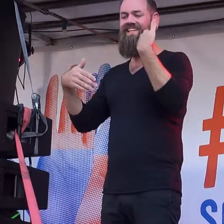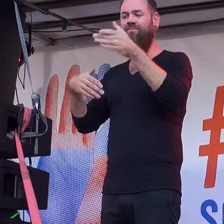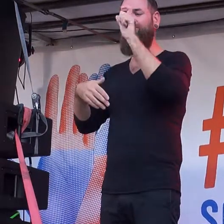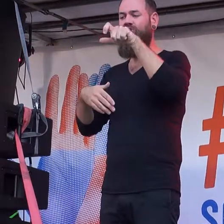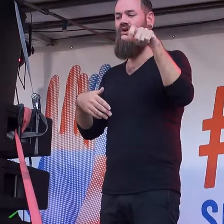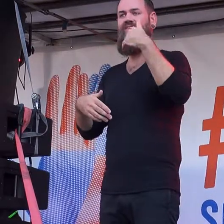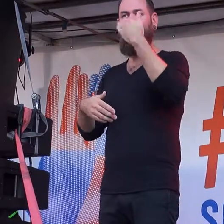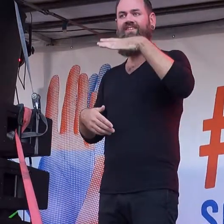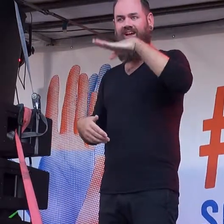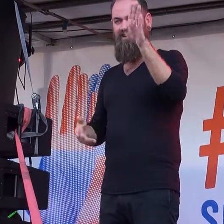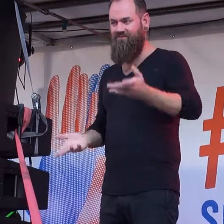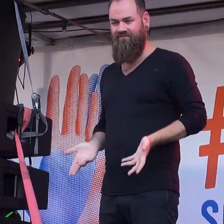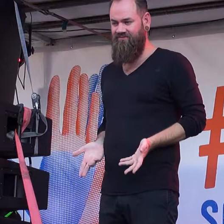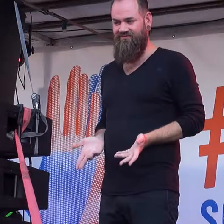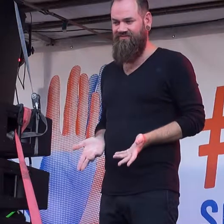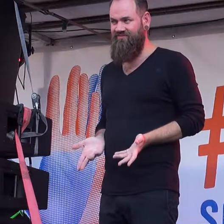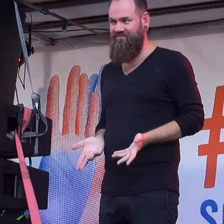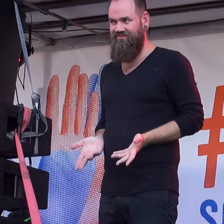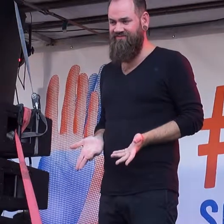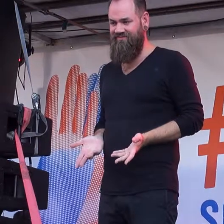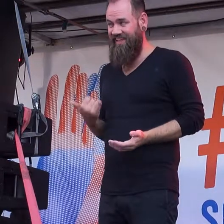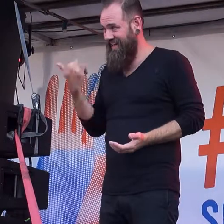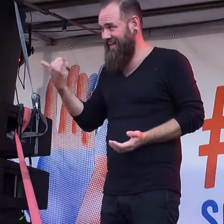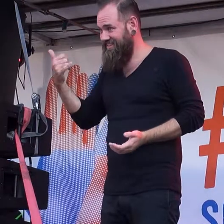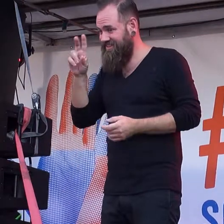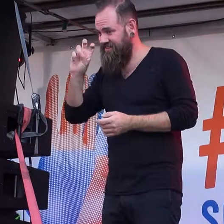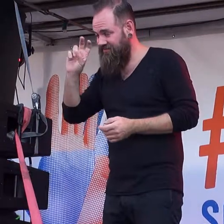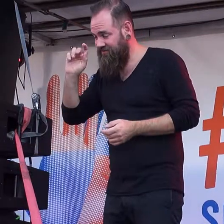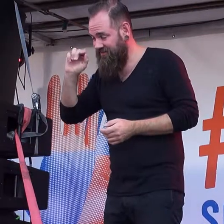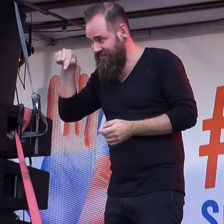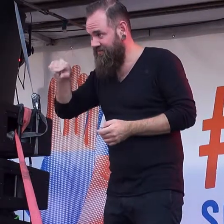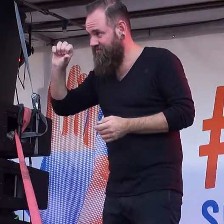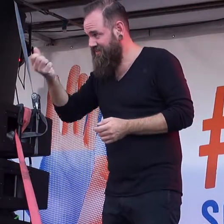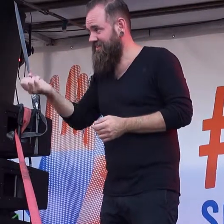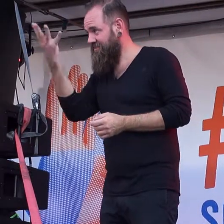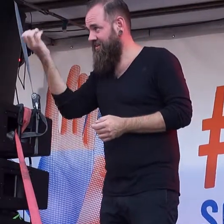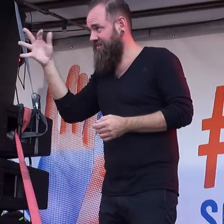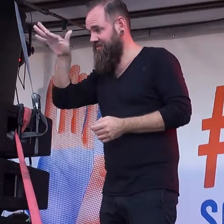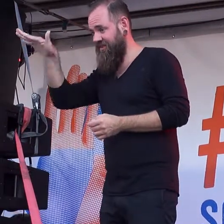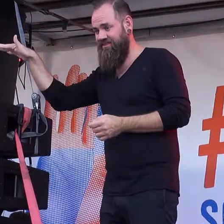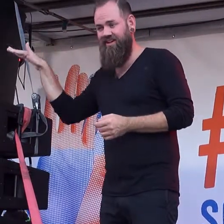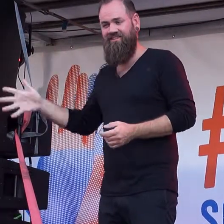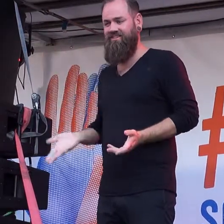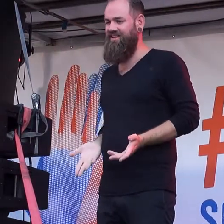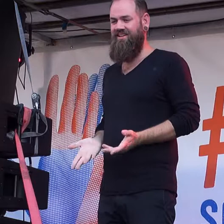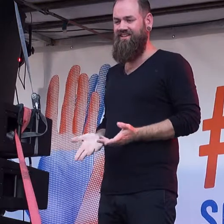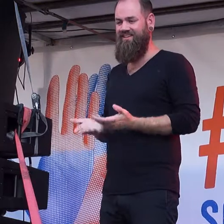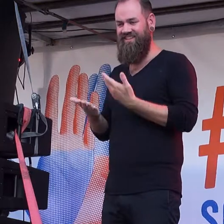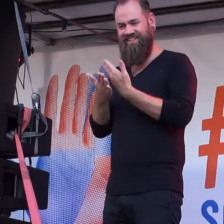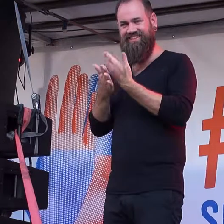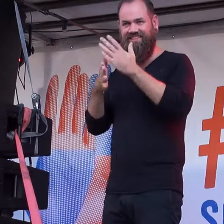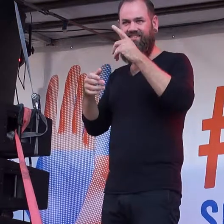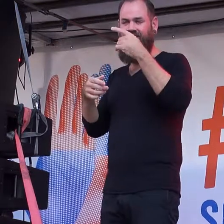rassisten ungehemmt und offen ihre rassistische ihre menschenverachtende gesinnung zur schau stellen sie tun